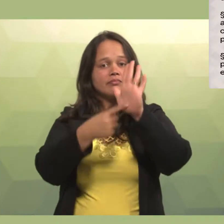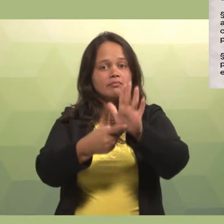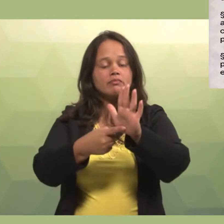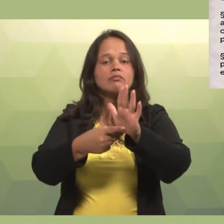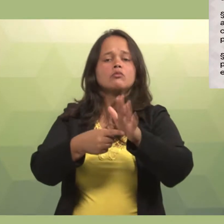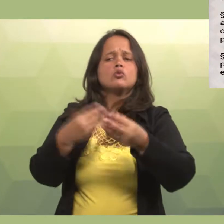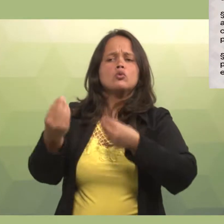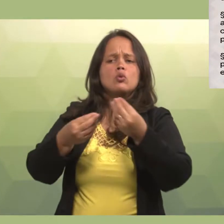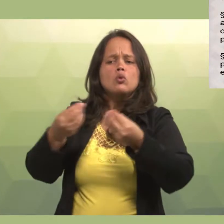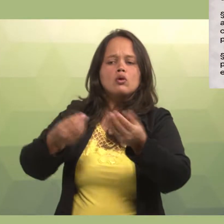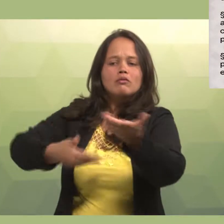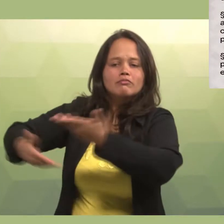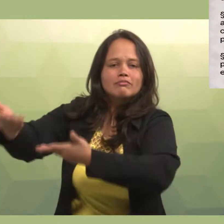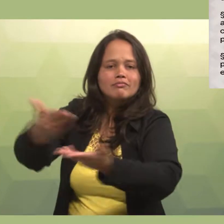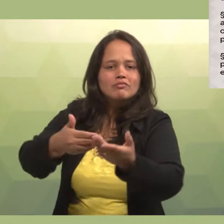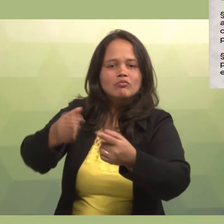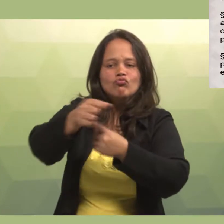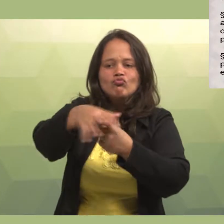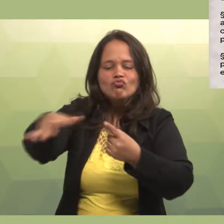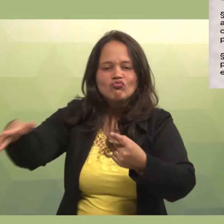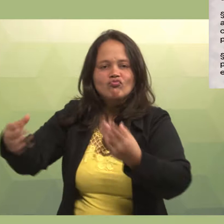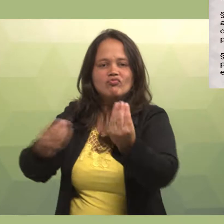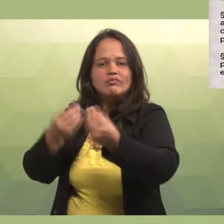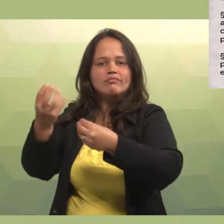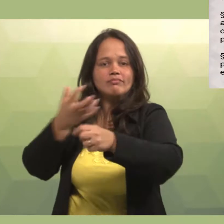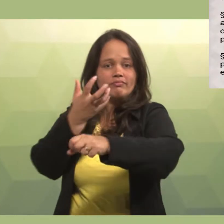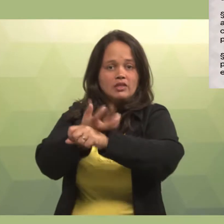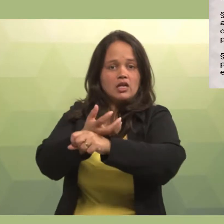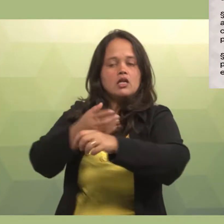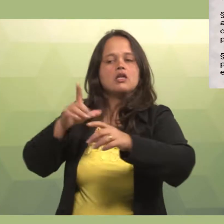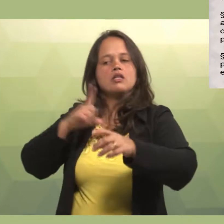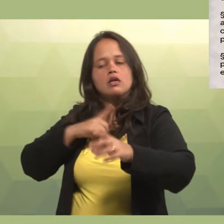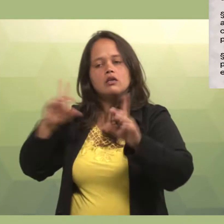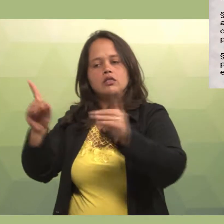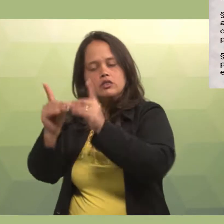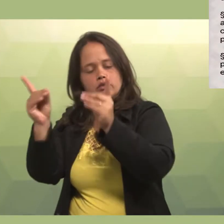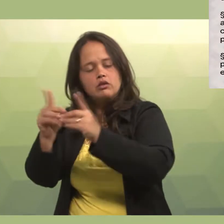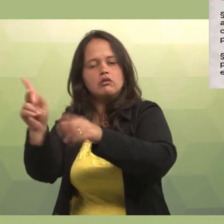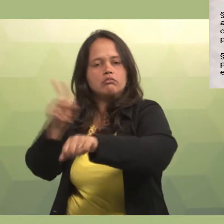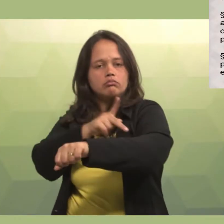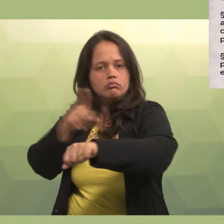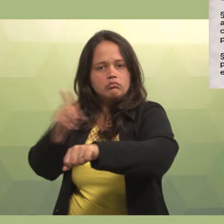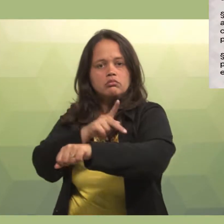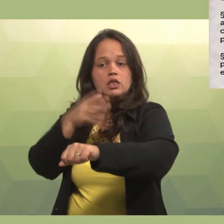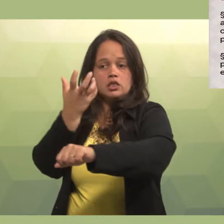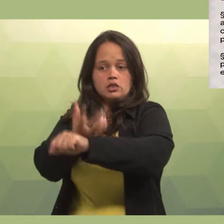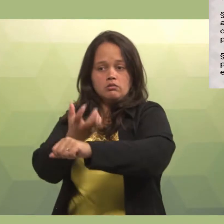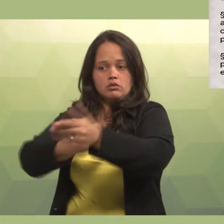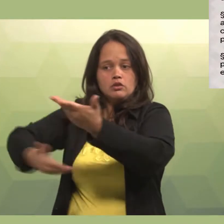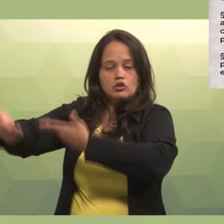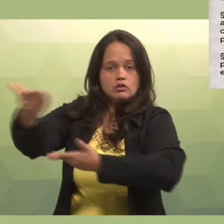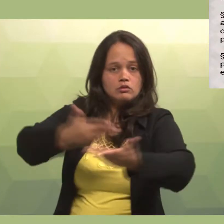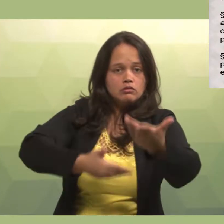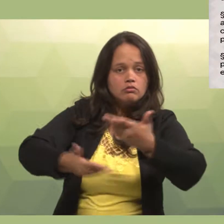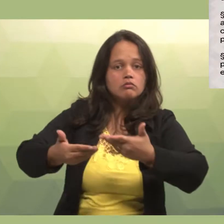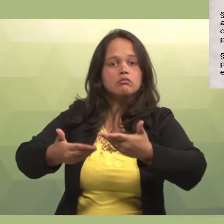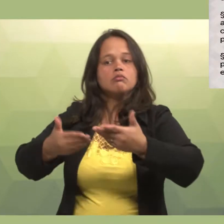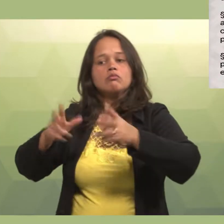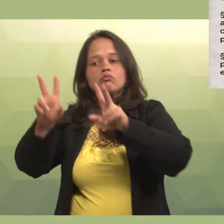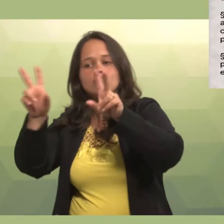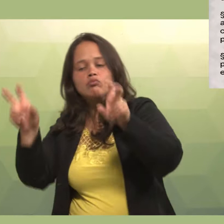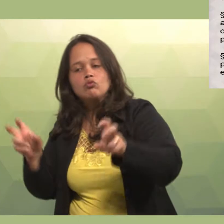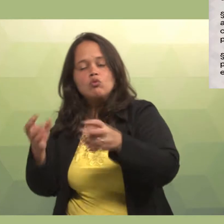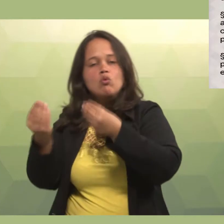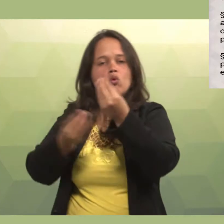dimensão didático-pedagógica e a interdisciplinaridade à abordagem epistemológica dos objetos do